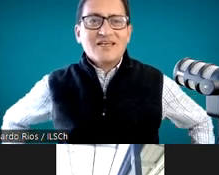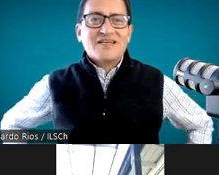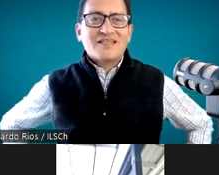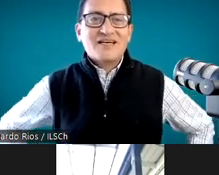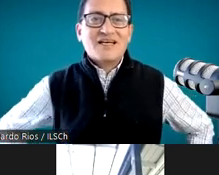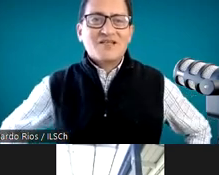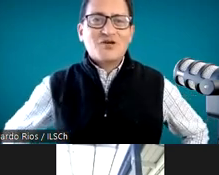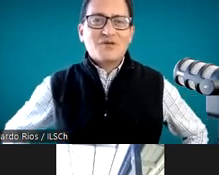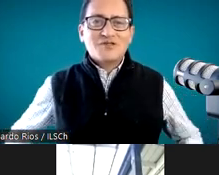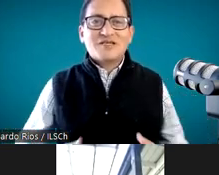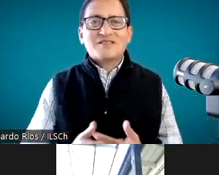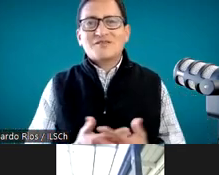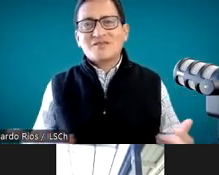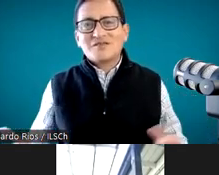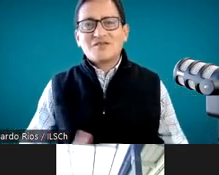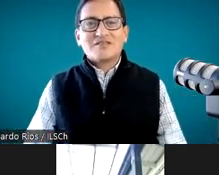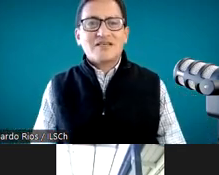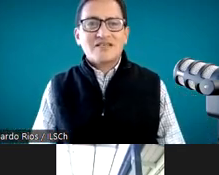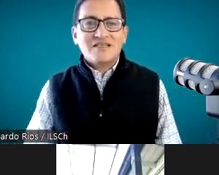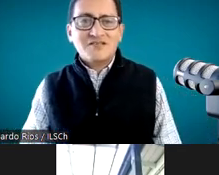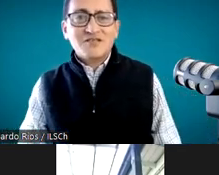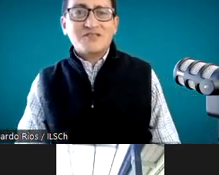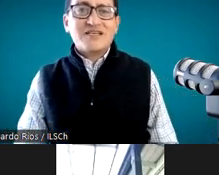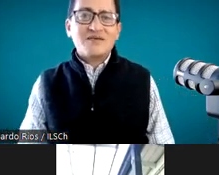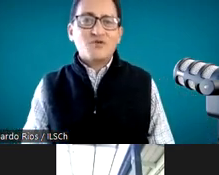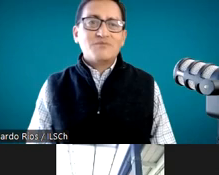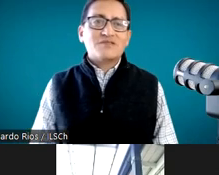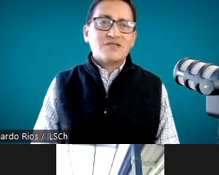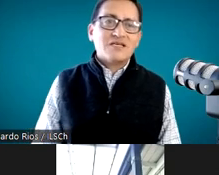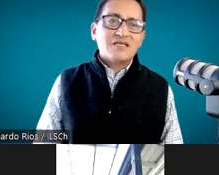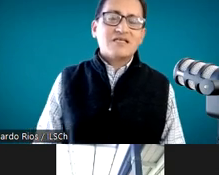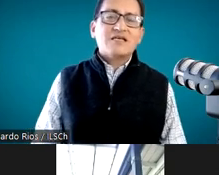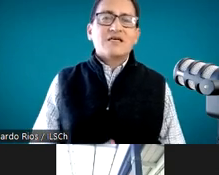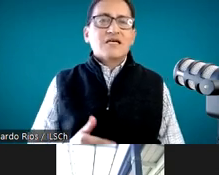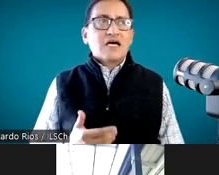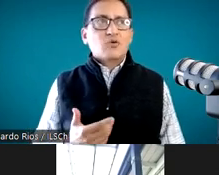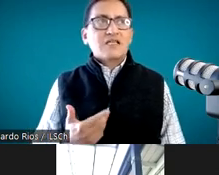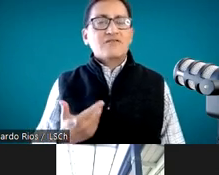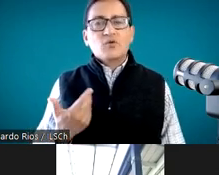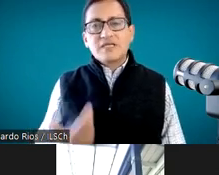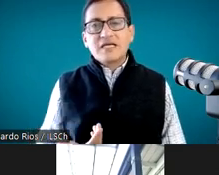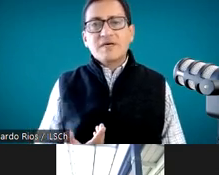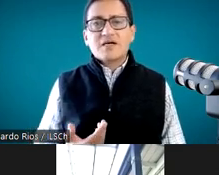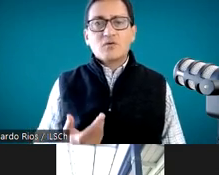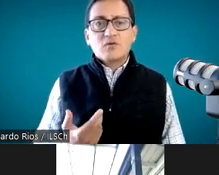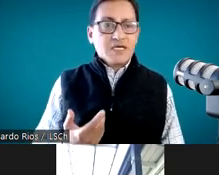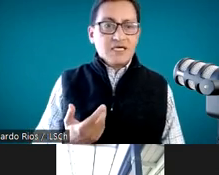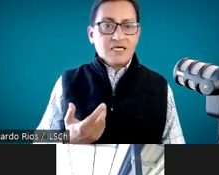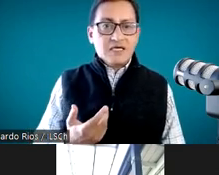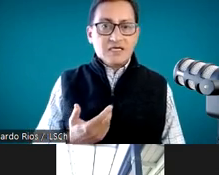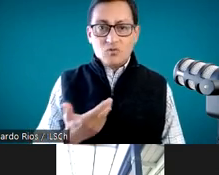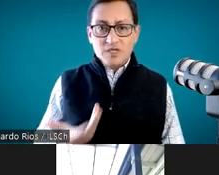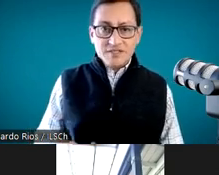indica, hay que atender a toda persona, ¿cierto? Dentro de la sociedad, y dentro de la sociedad hay muchas personas que tienen algunas dificultades